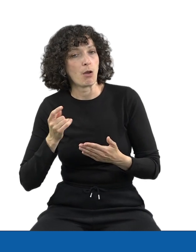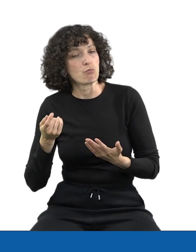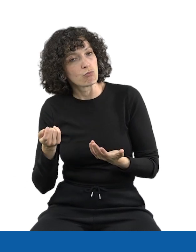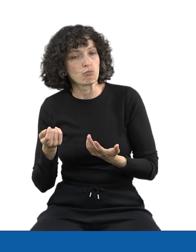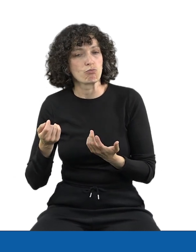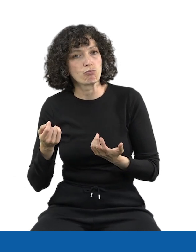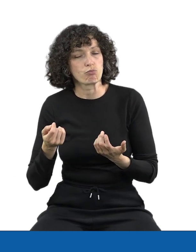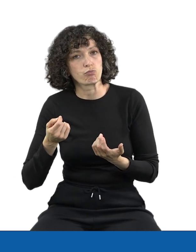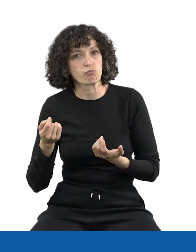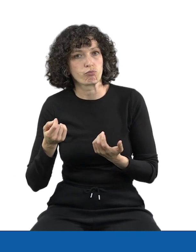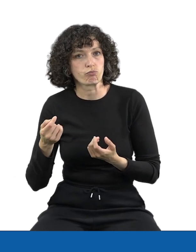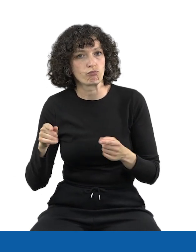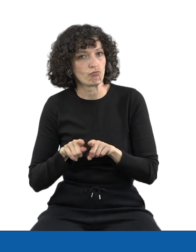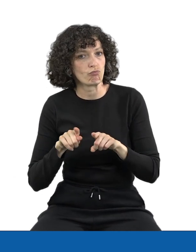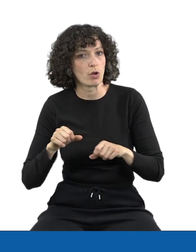pautas ya más